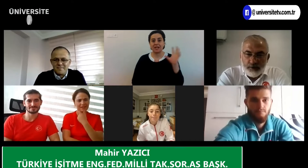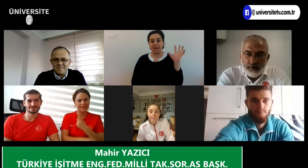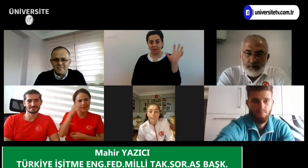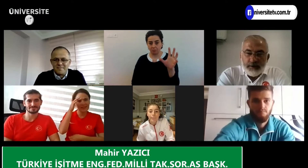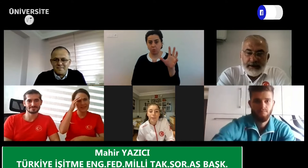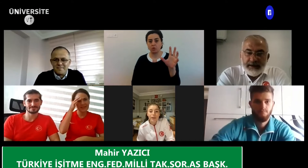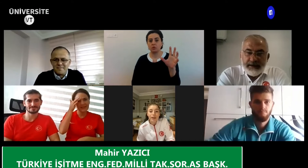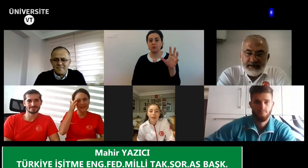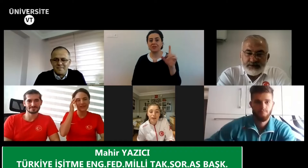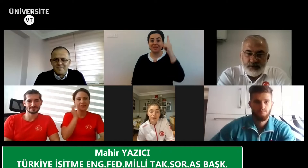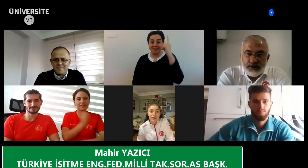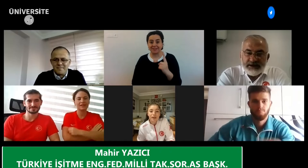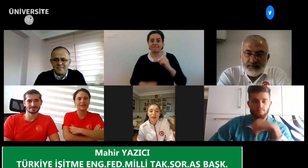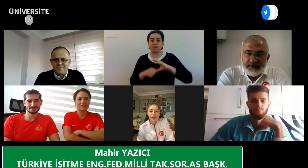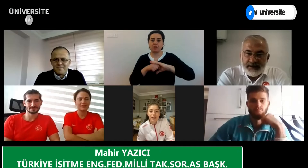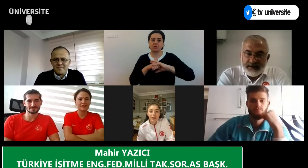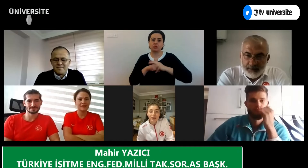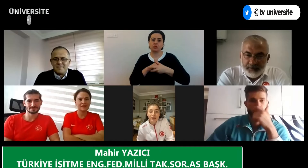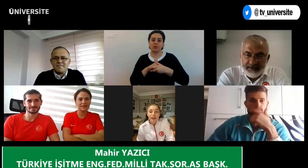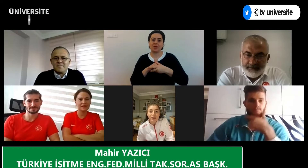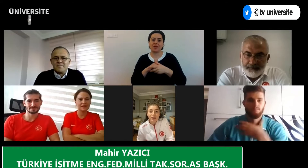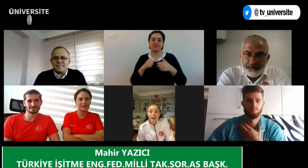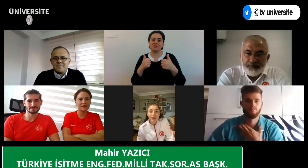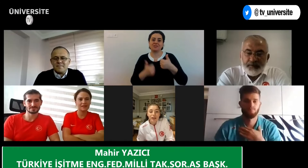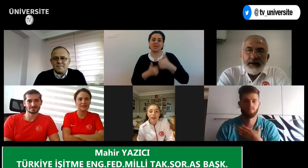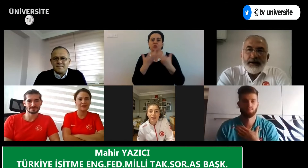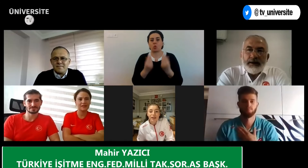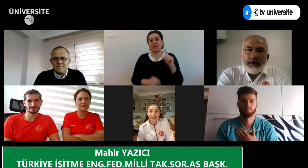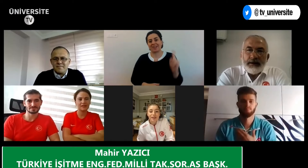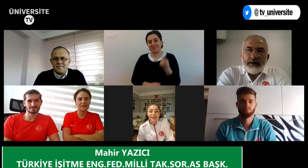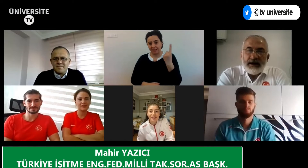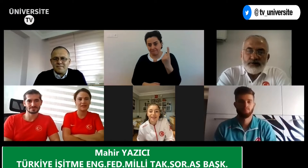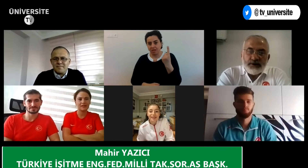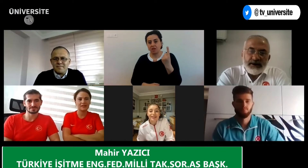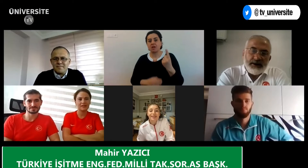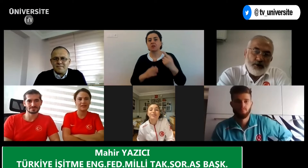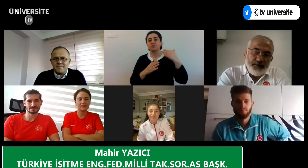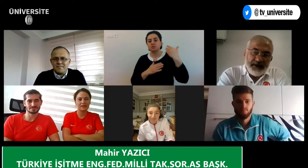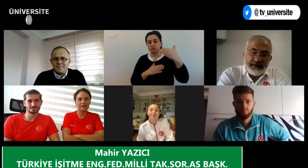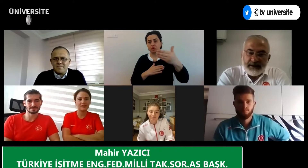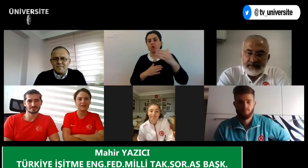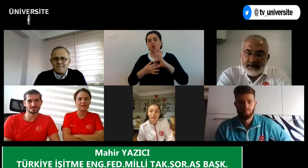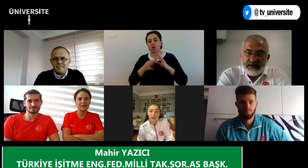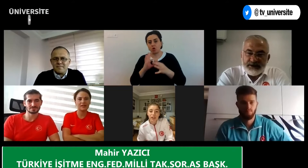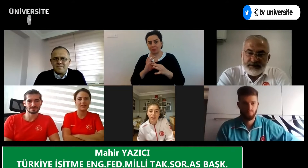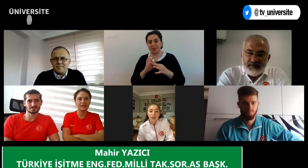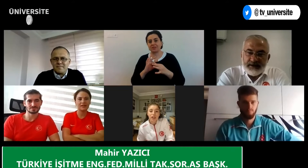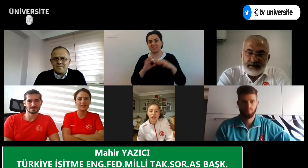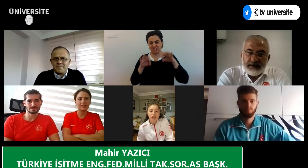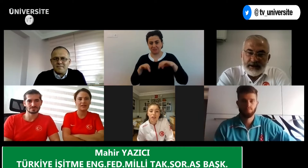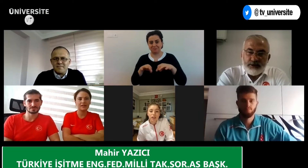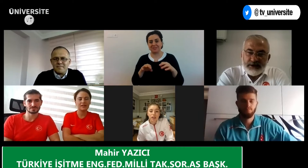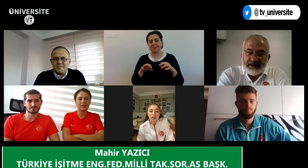handbol ilk kez dünya çapında yapıldı. Daha sonra olimpiyatlarda da